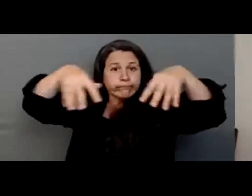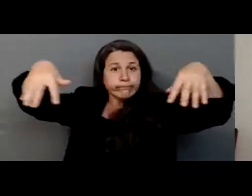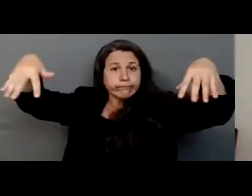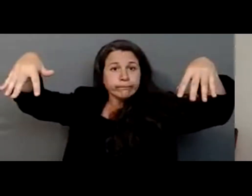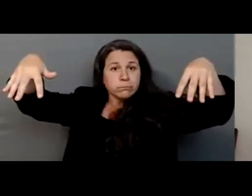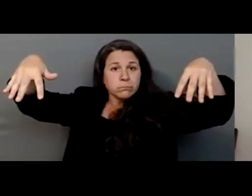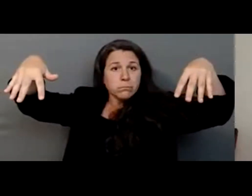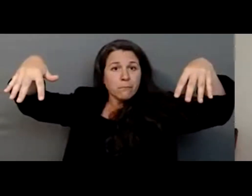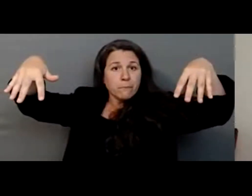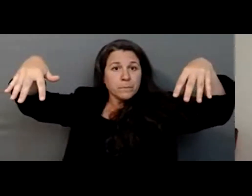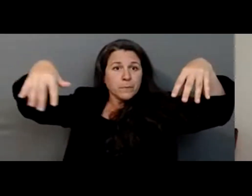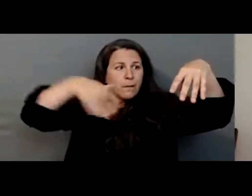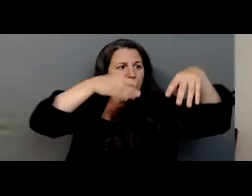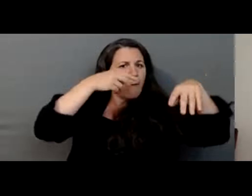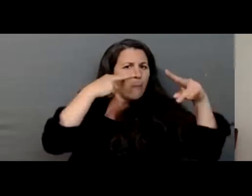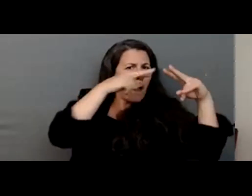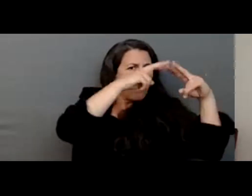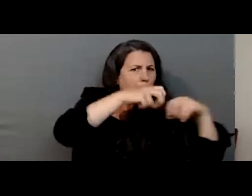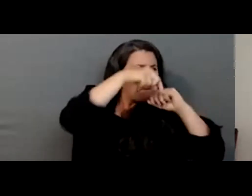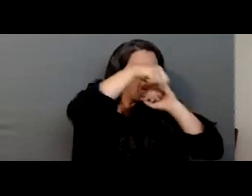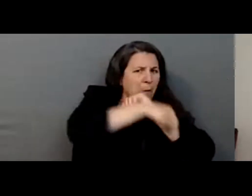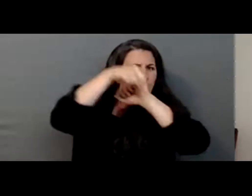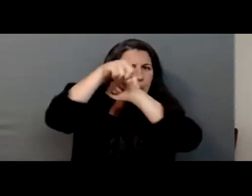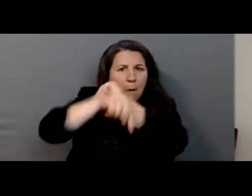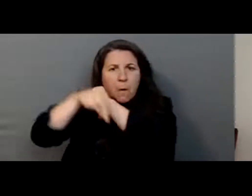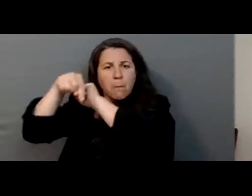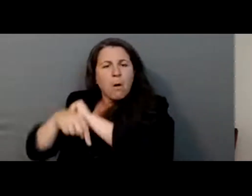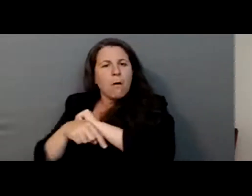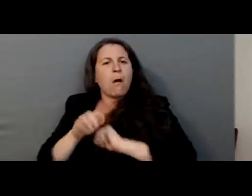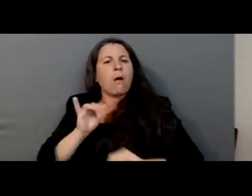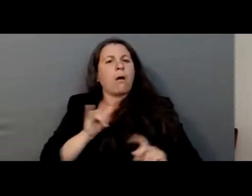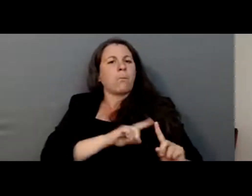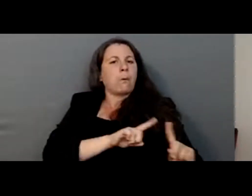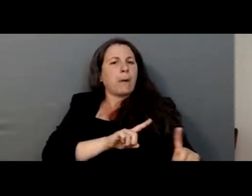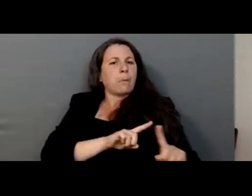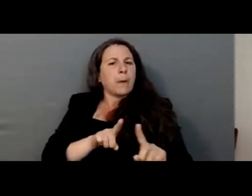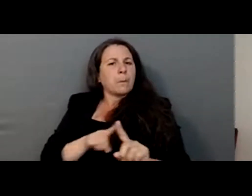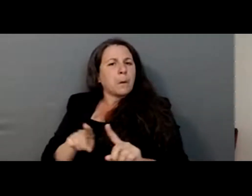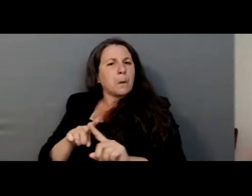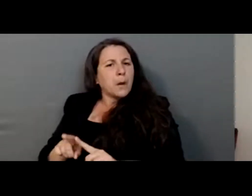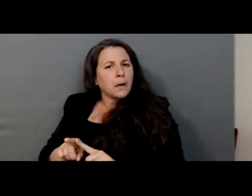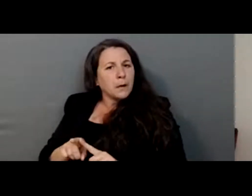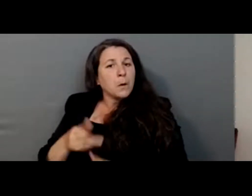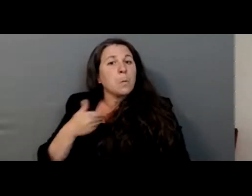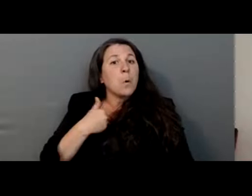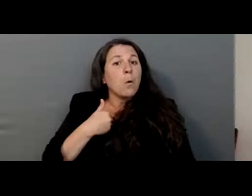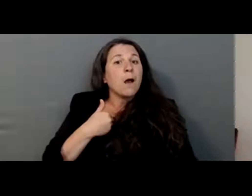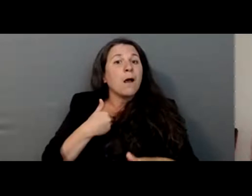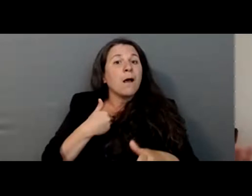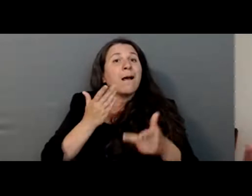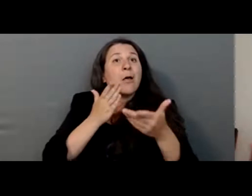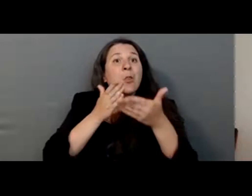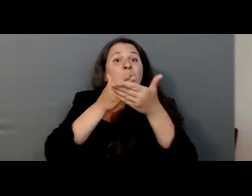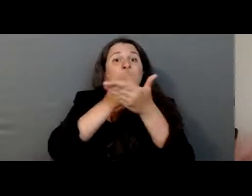commun, il y a des distinctions parce que précisément, en fait, ces droits se réfèrent à des personnes et à des personnes qui ont